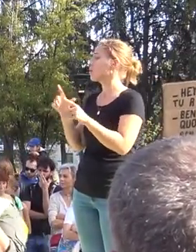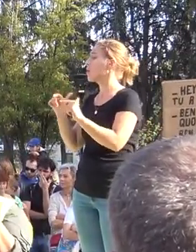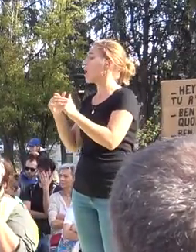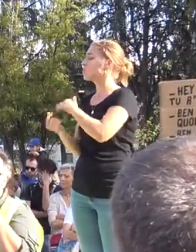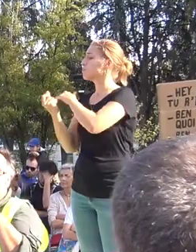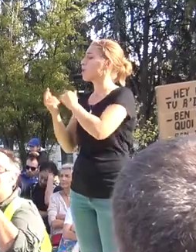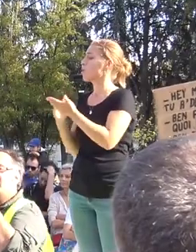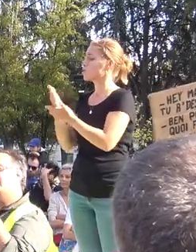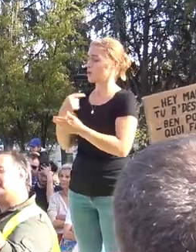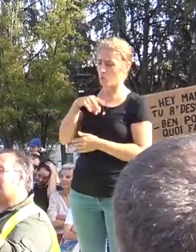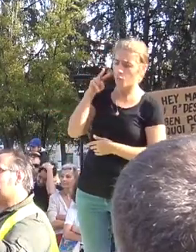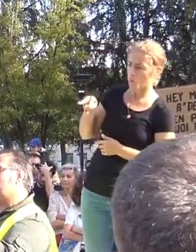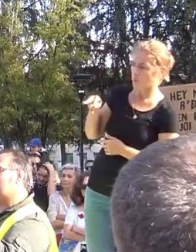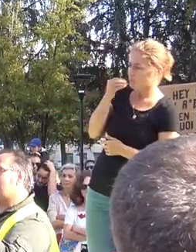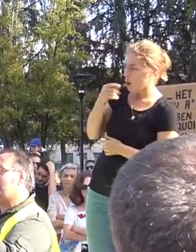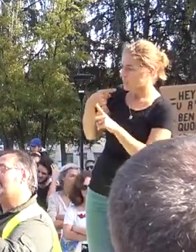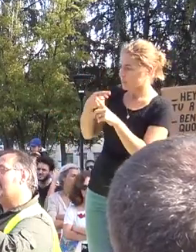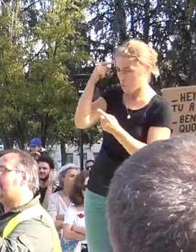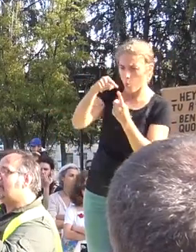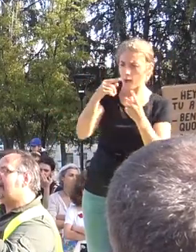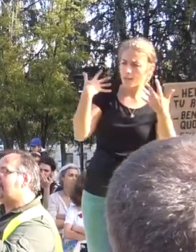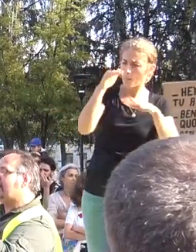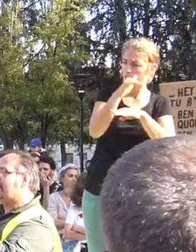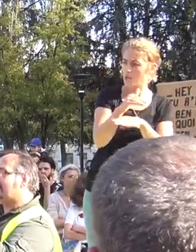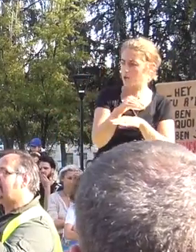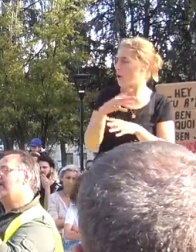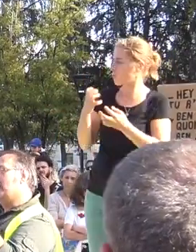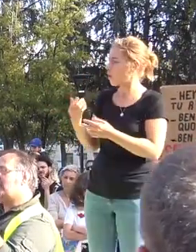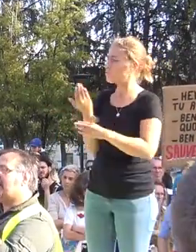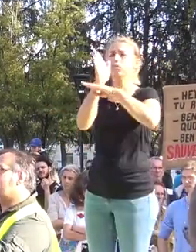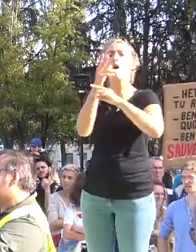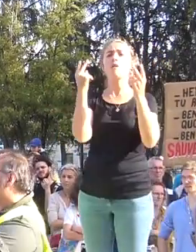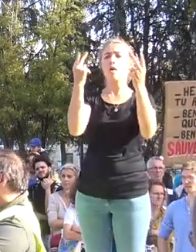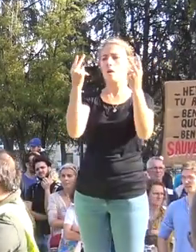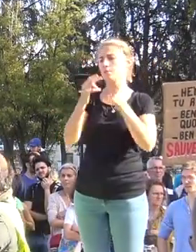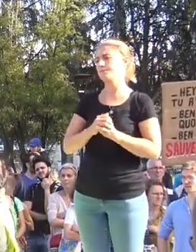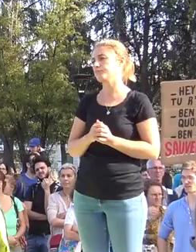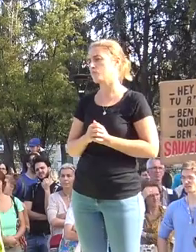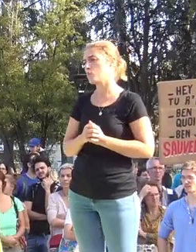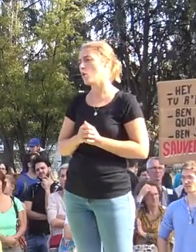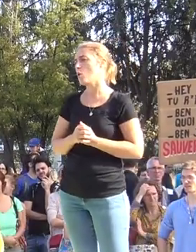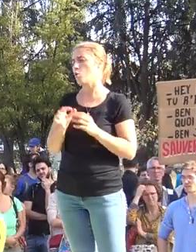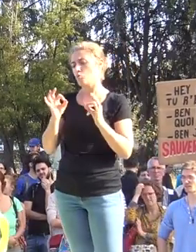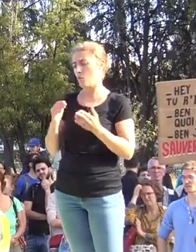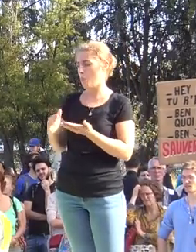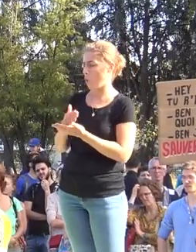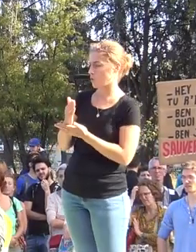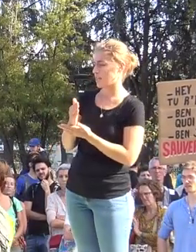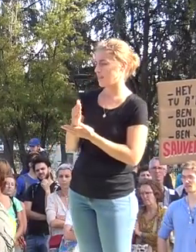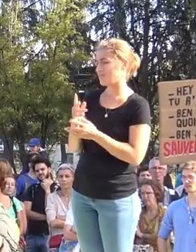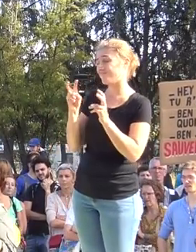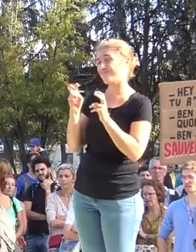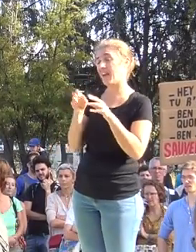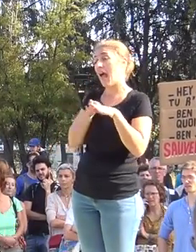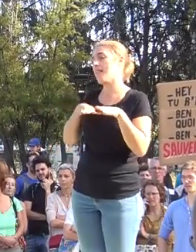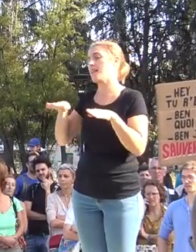des initiatives qu'on estime extrêmement positives pour le climat et on a envie de les faire connaître. En général ces projets-là, on a coutume de dire que ce sont des alternatives.